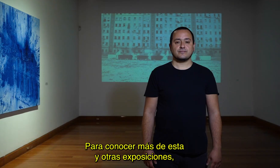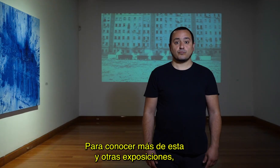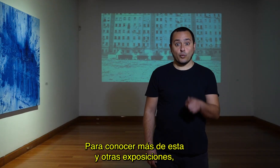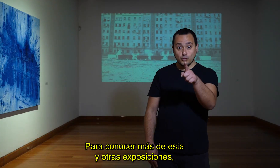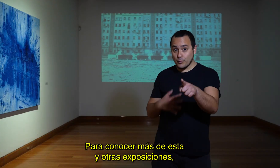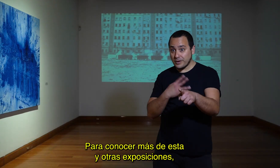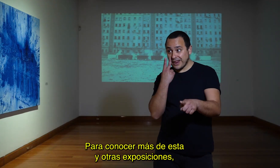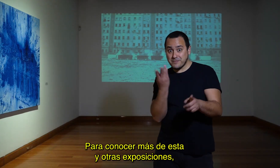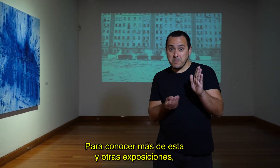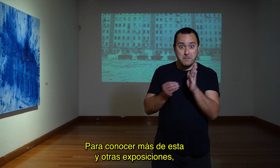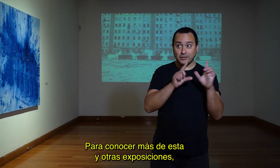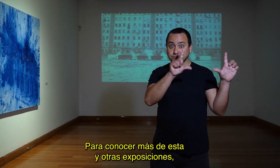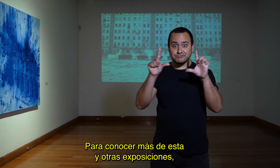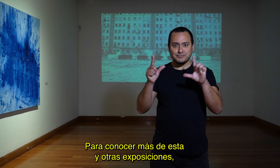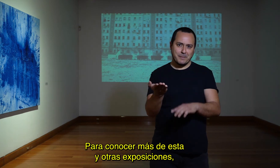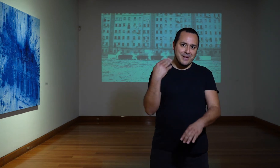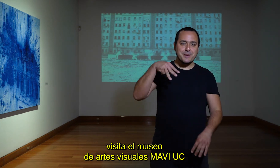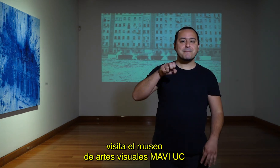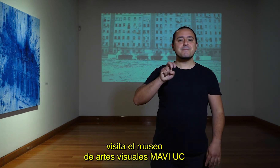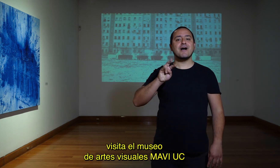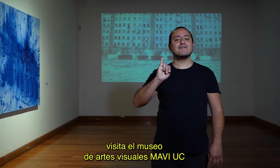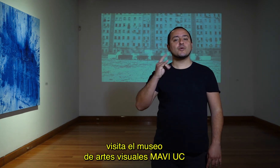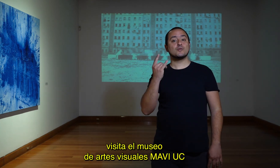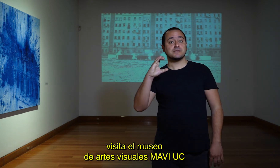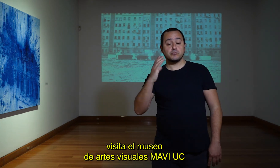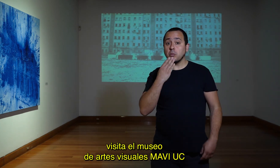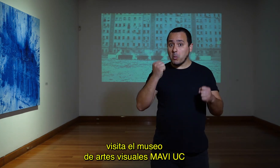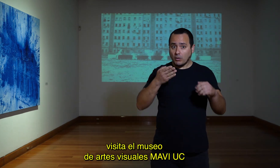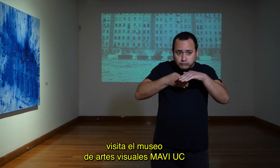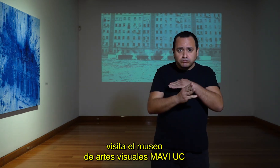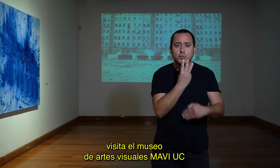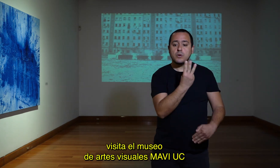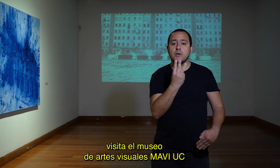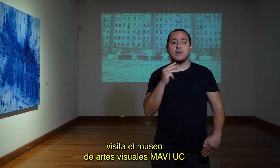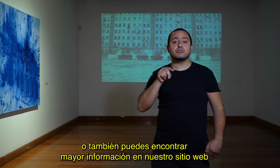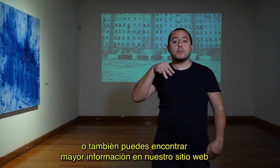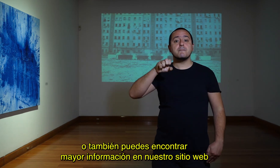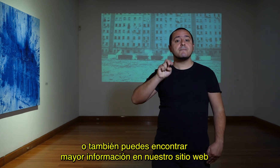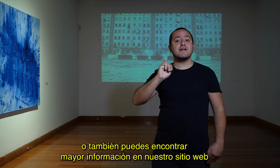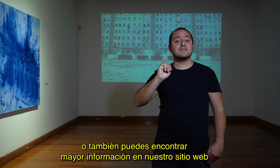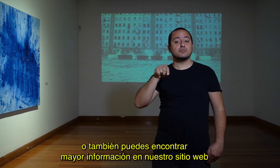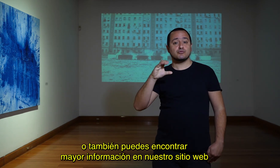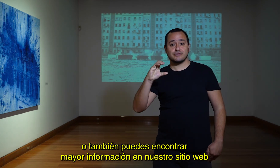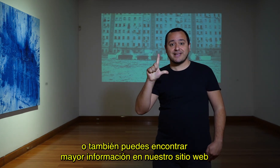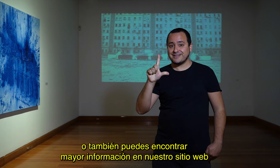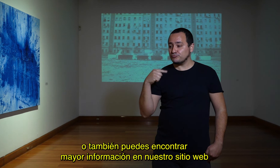Para conocer más de esta y otras exposiciones visita el Museo de Artes Visuales MAVI UC o también puedes encontrar mayor información